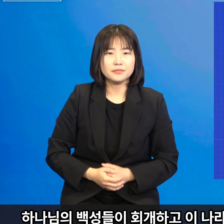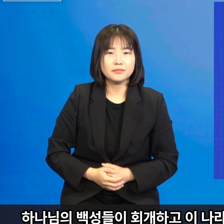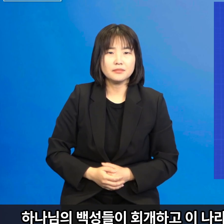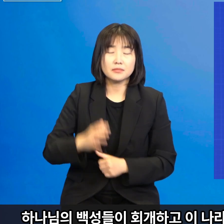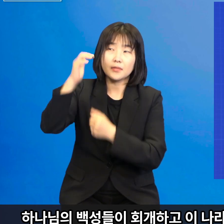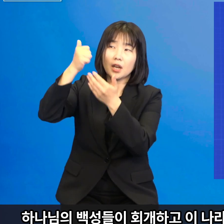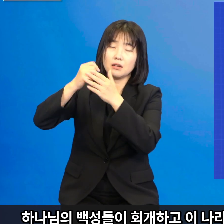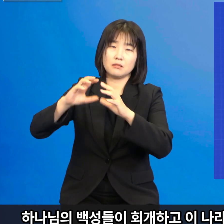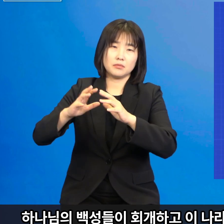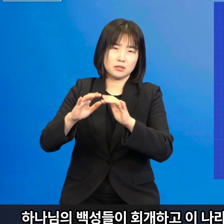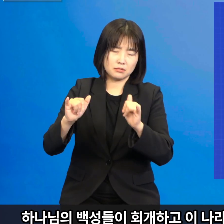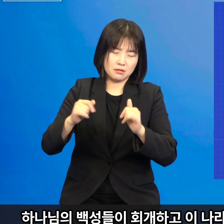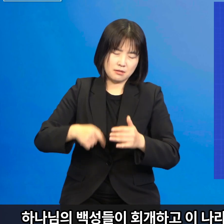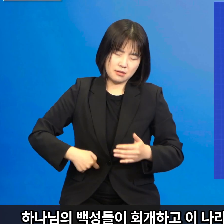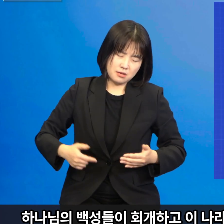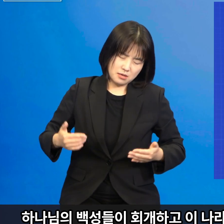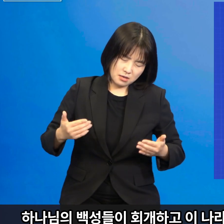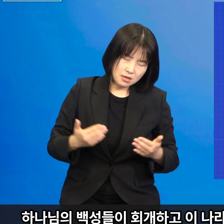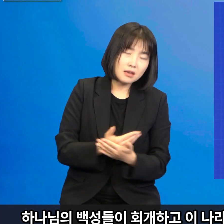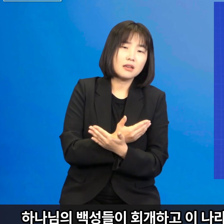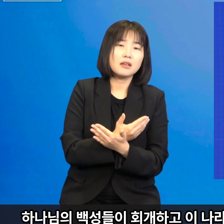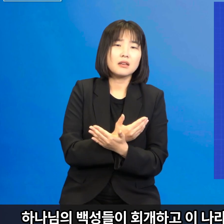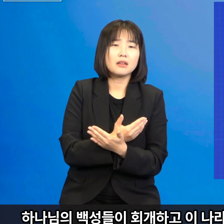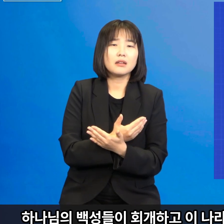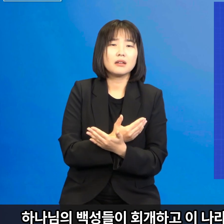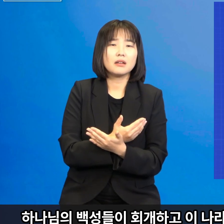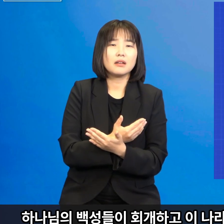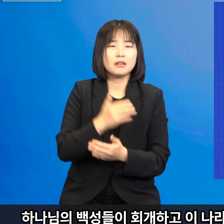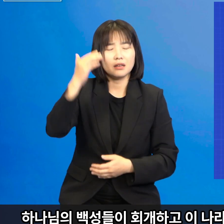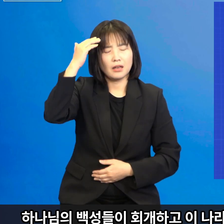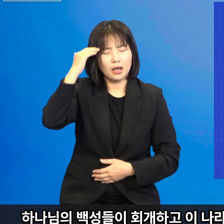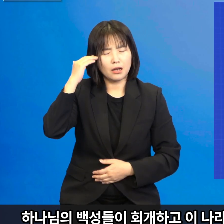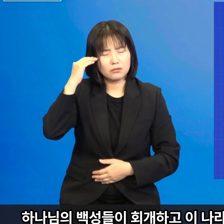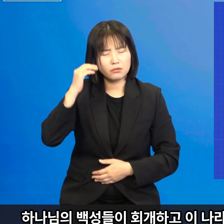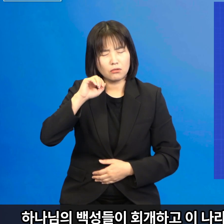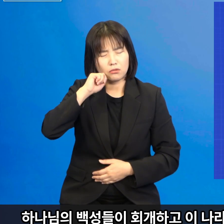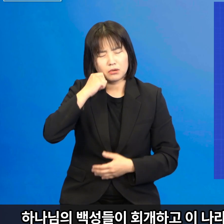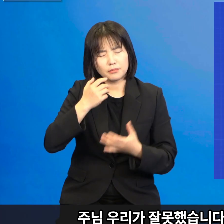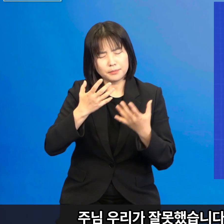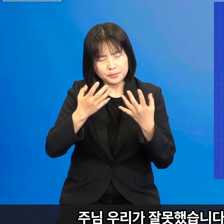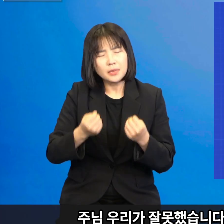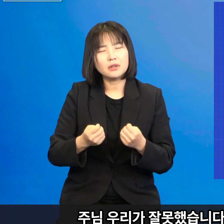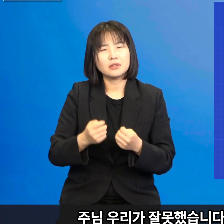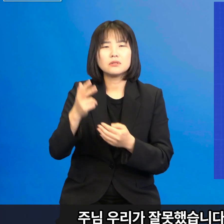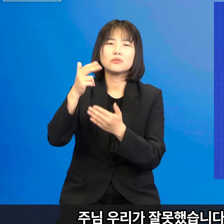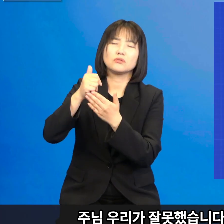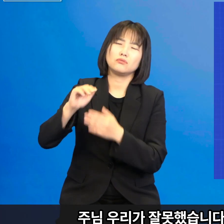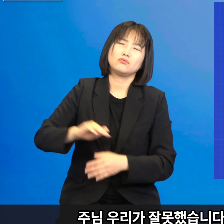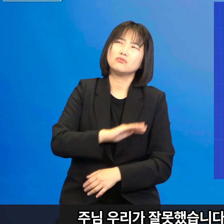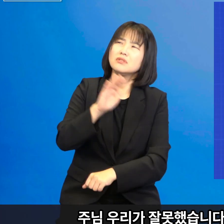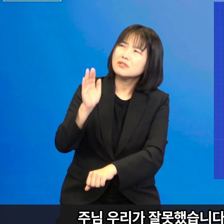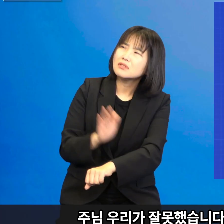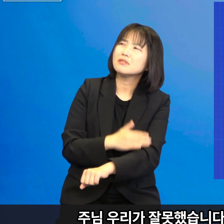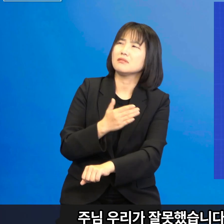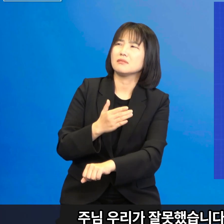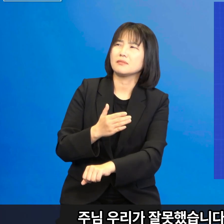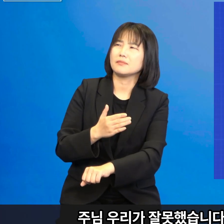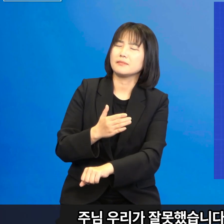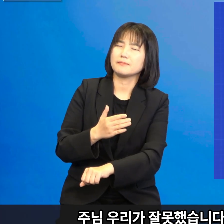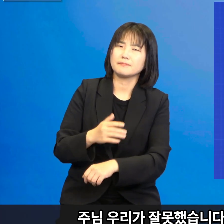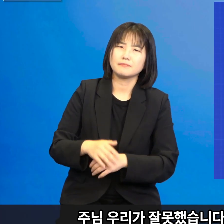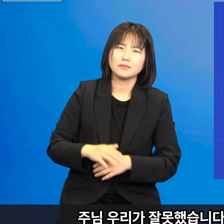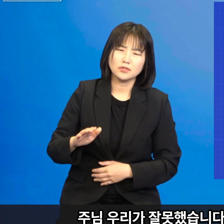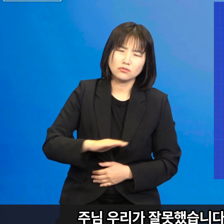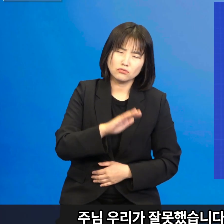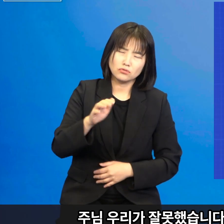하나님의 백성들이 회개하고, 이 나라의 재앙에 어려움이 너무나 많습니다. 주님, 우리가 잘못했습니다.